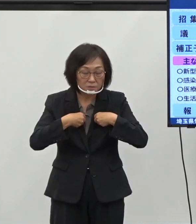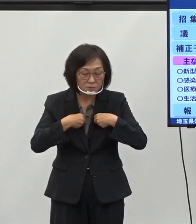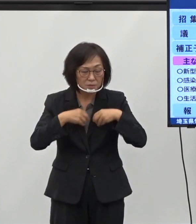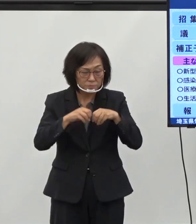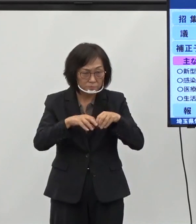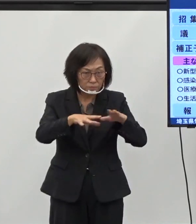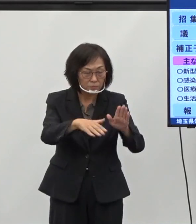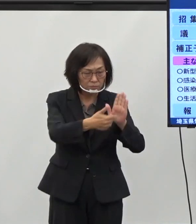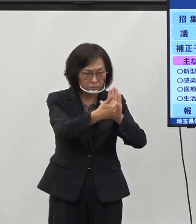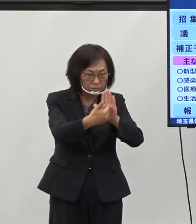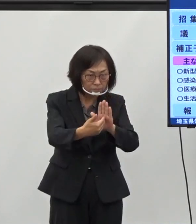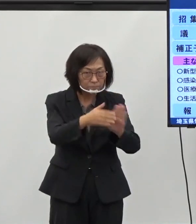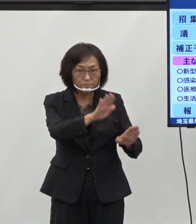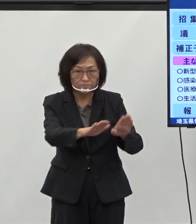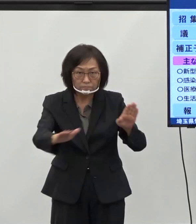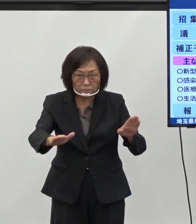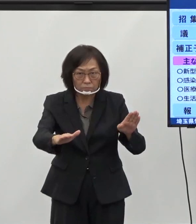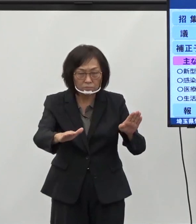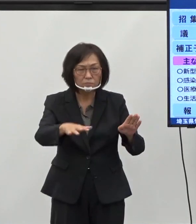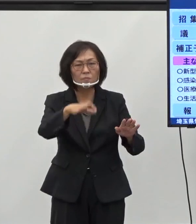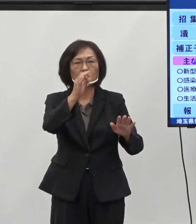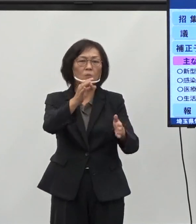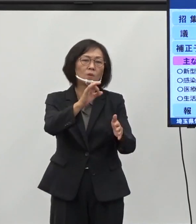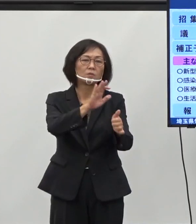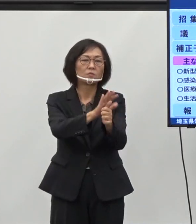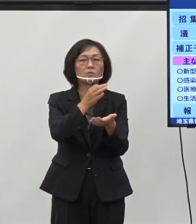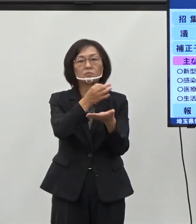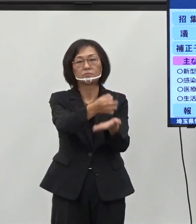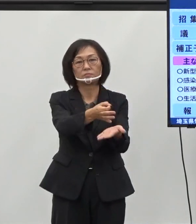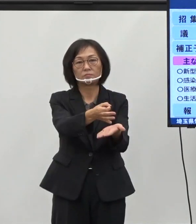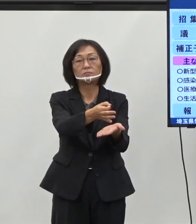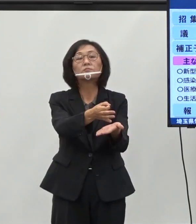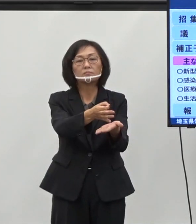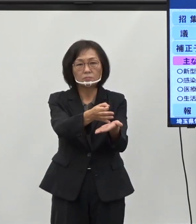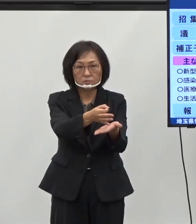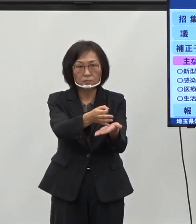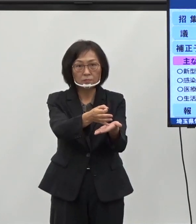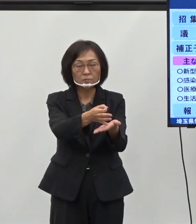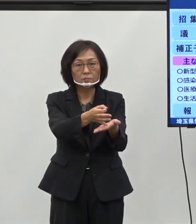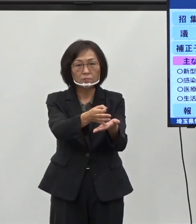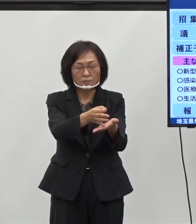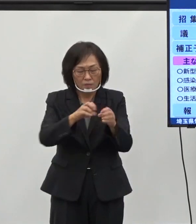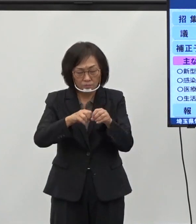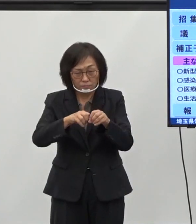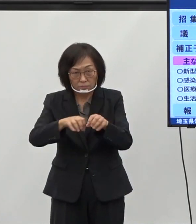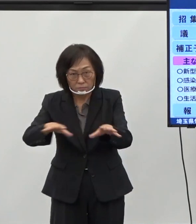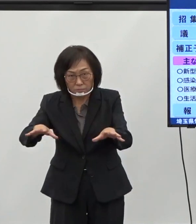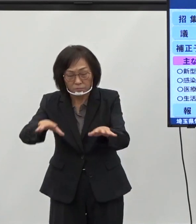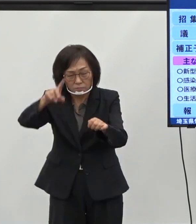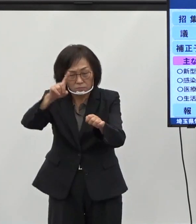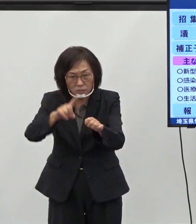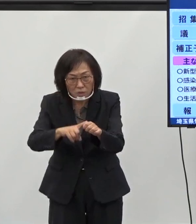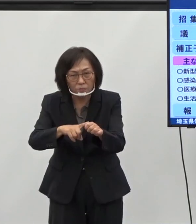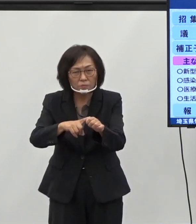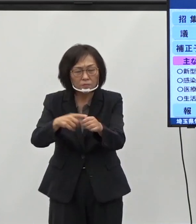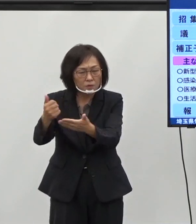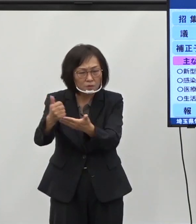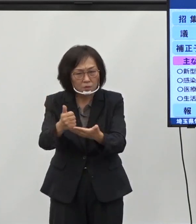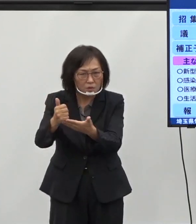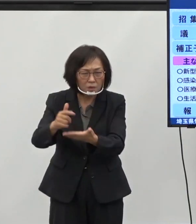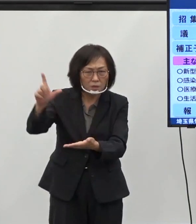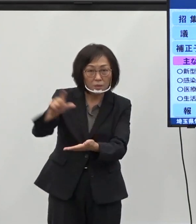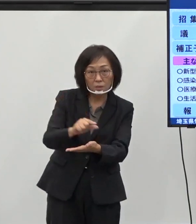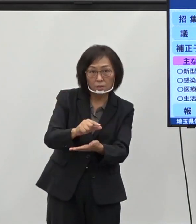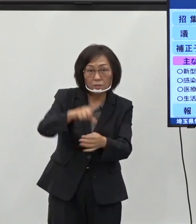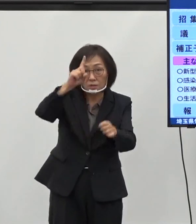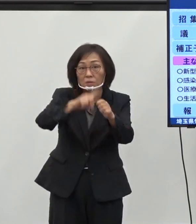を支給するとともに、感染拡大の影響を受けている事業者への協力支